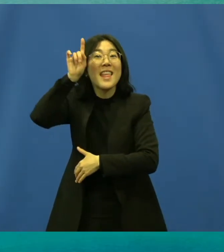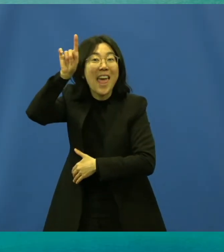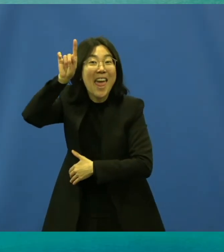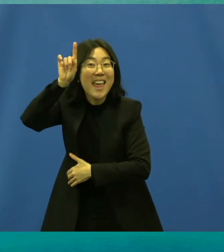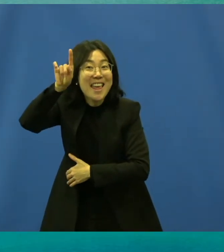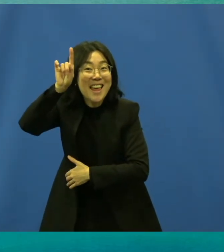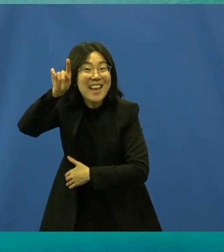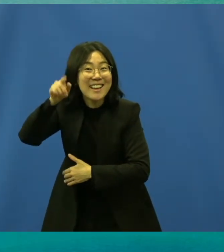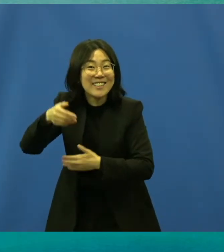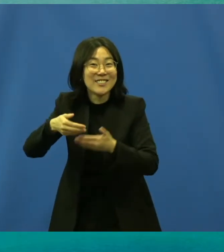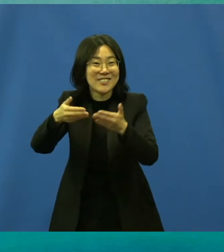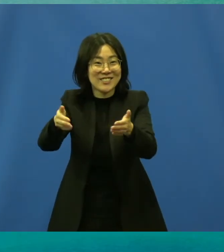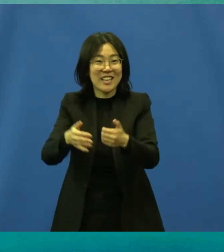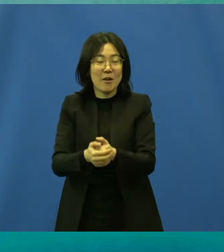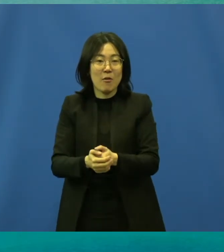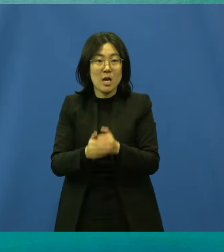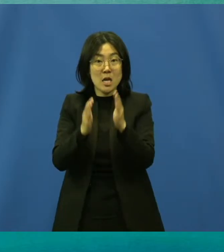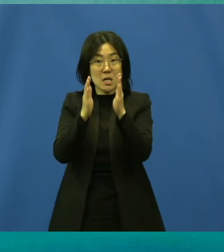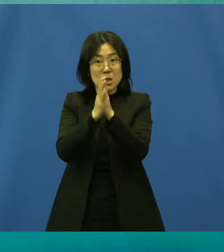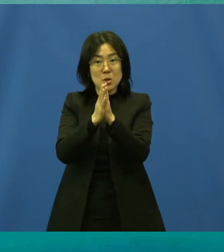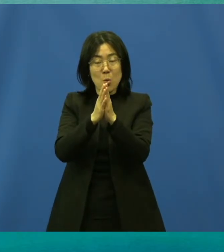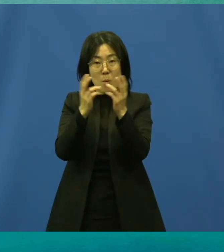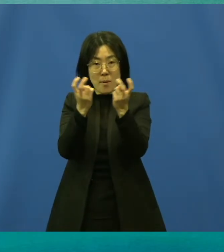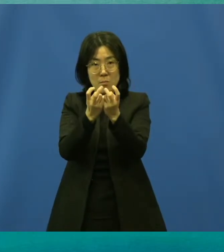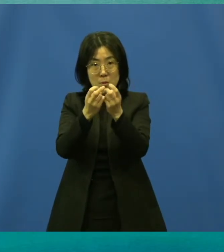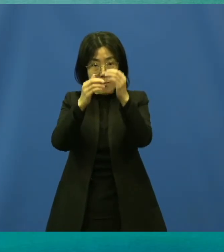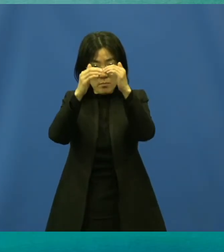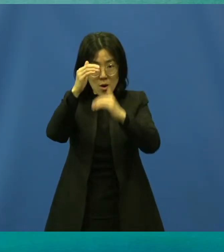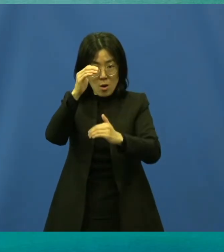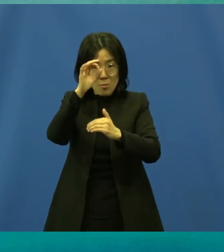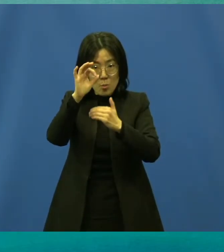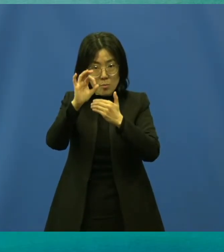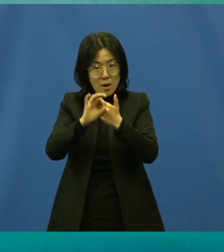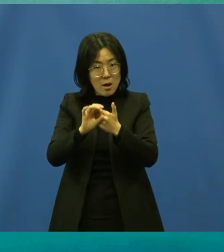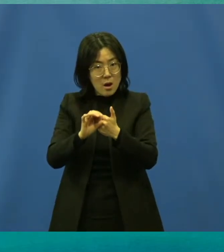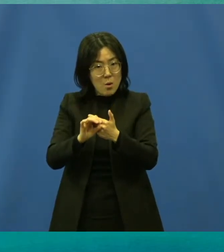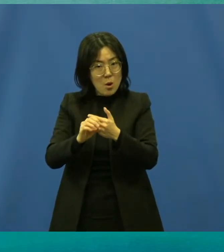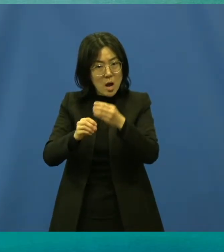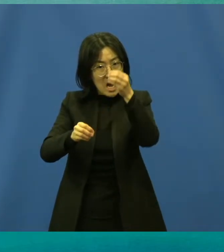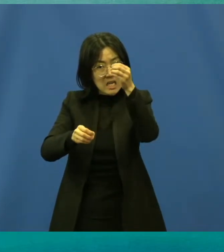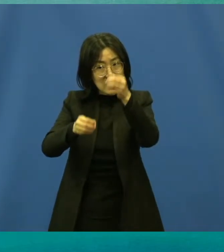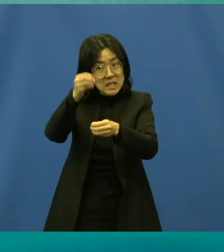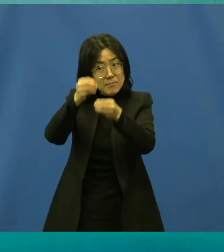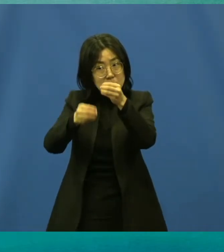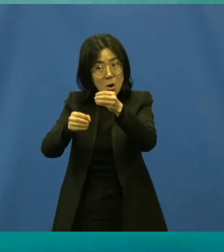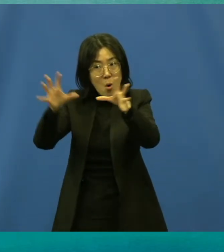정교한 틀을 가지고 있고요. 이 요나의 기도는 시편을 다 가지고 옵니다.